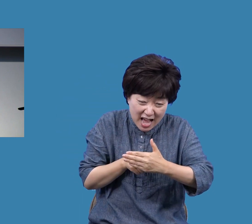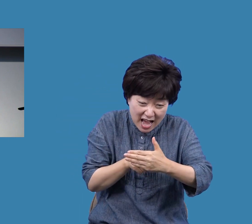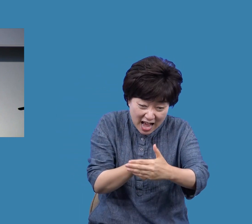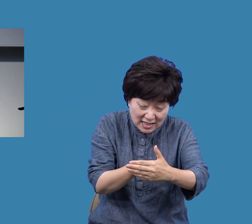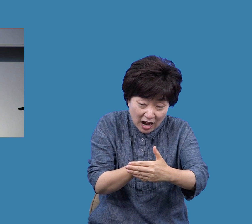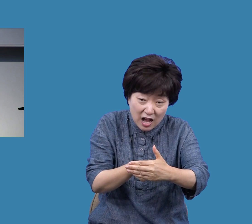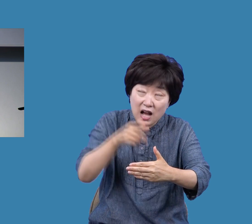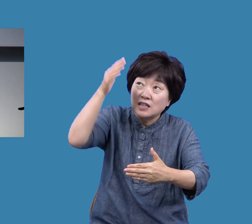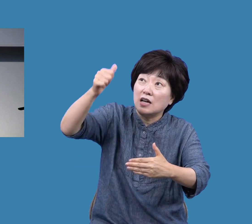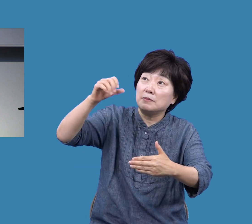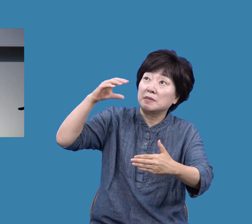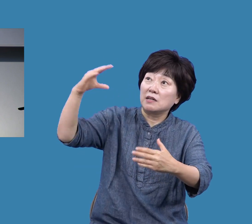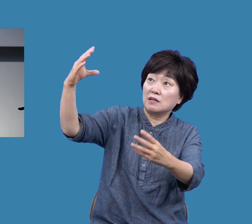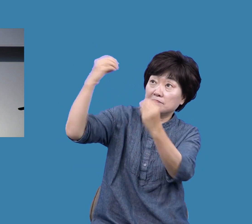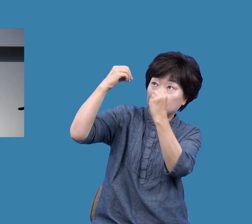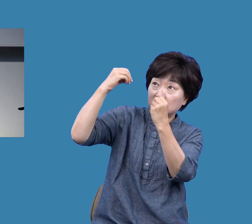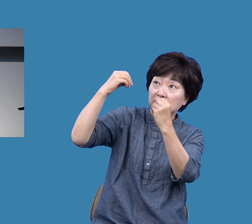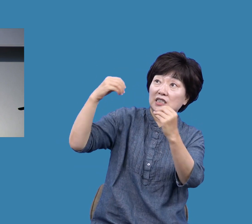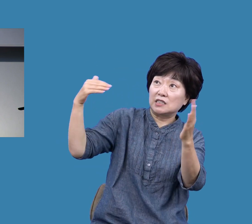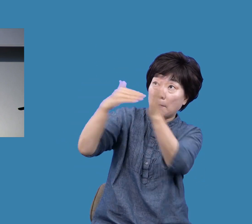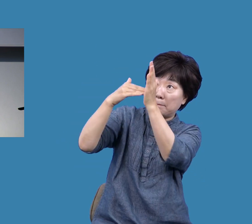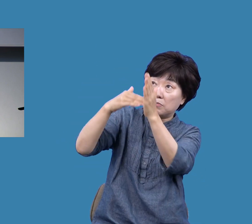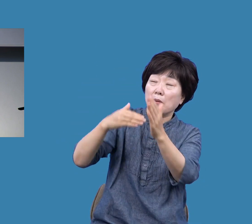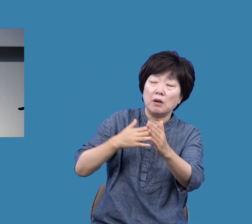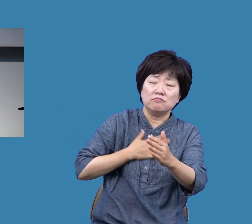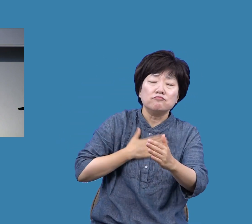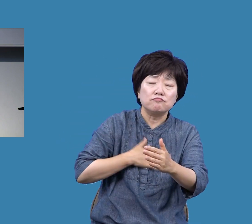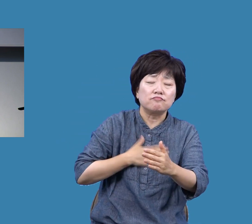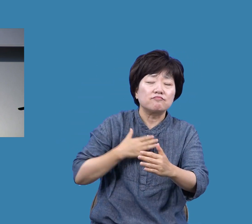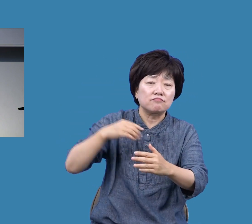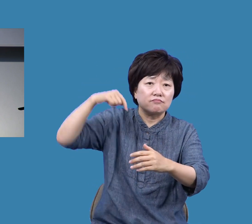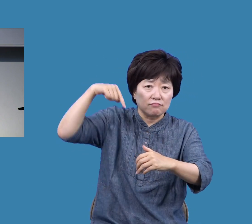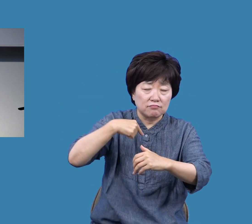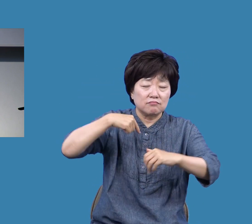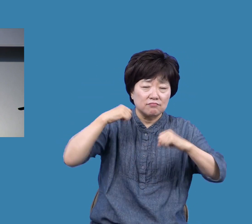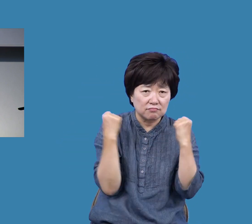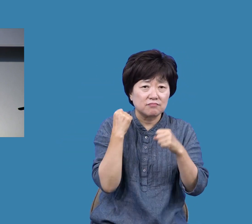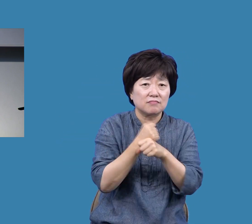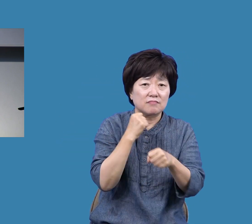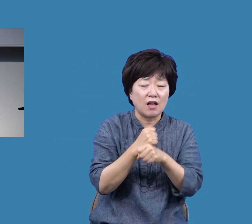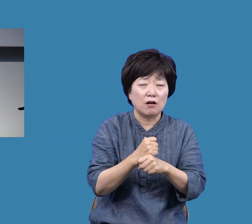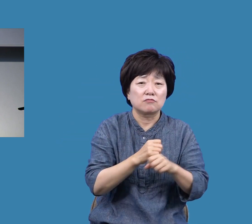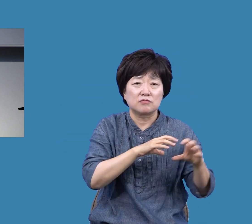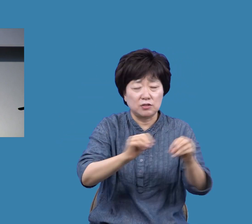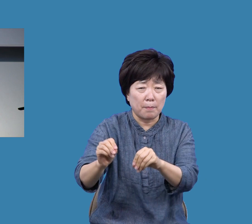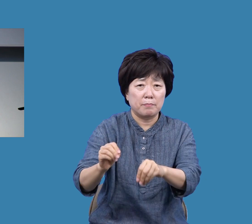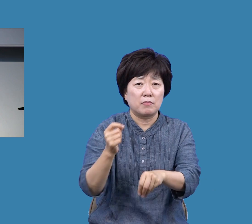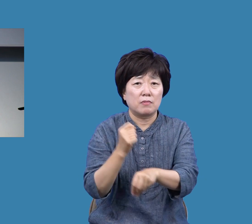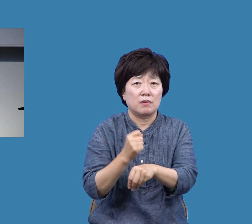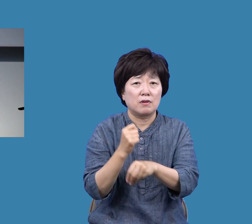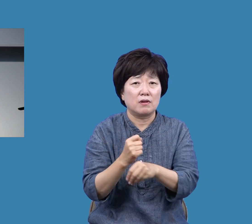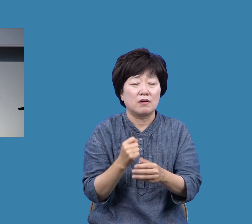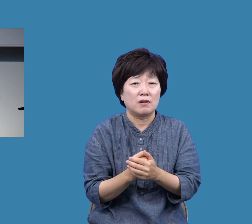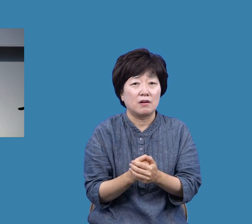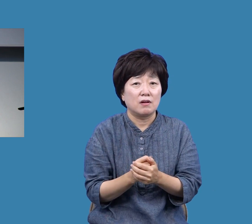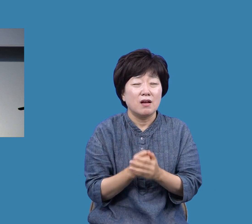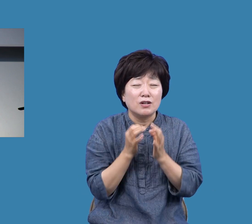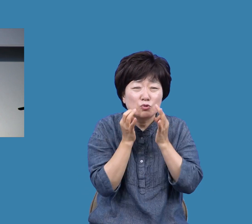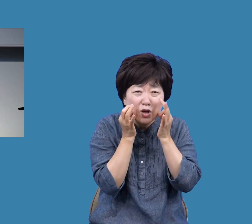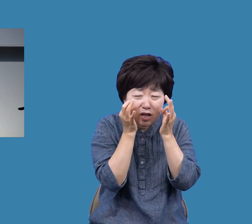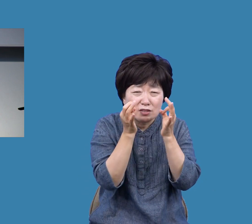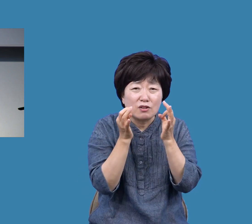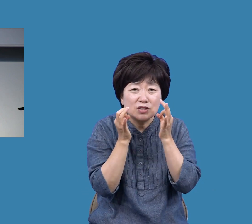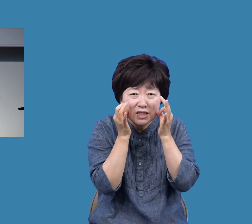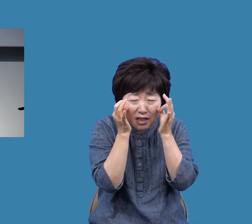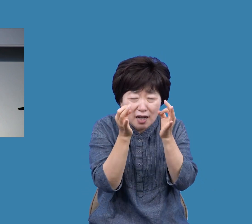거고. 아멘. 그리고 고우하셨으면은 그냥 최선을 다해서 그냥 죽을 힘 다해서 땀 흘리고 연구하고